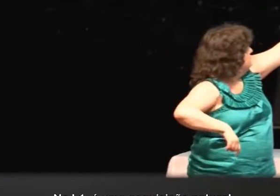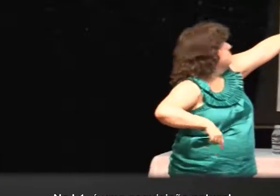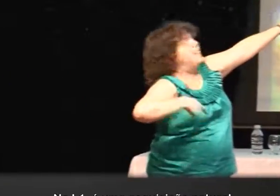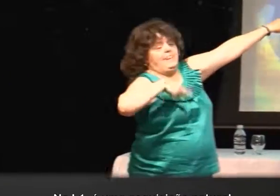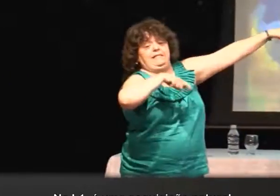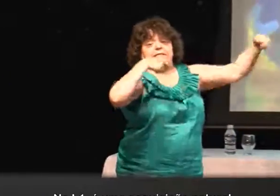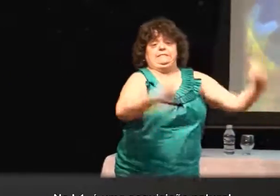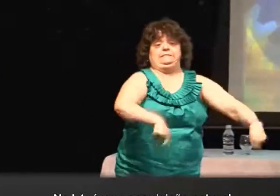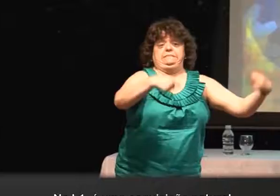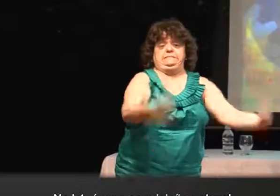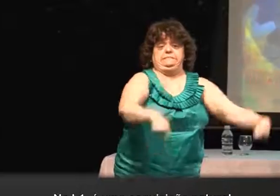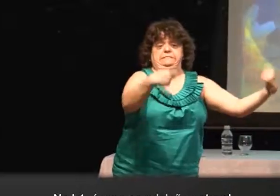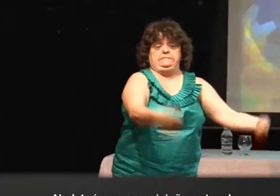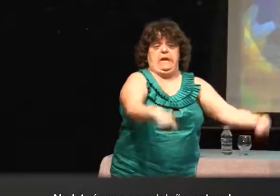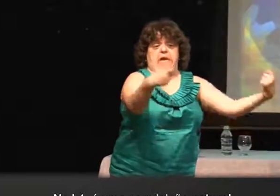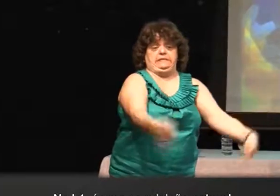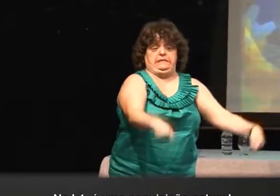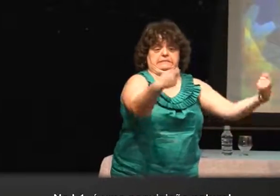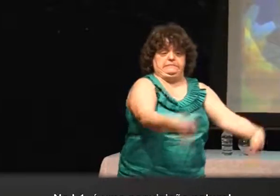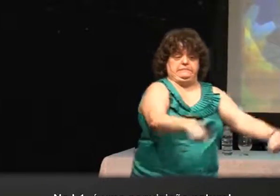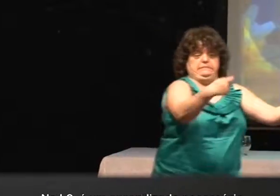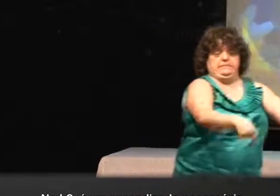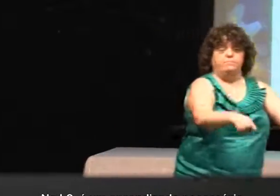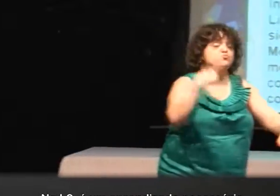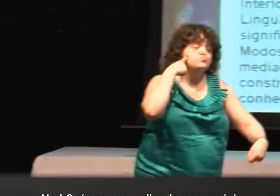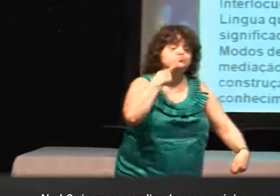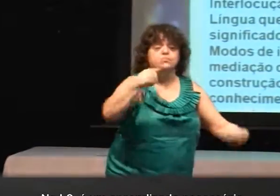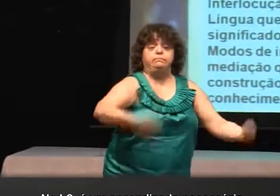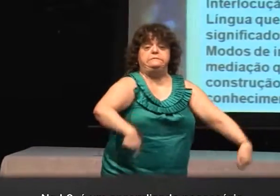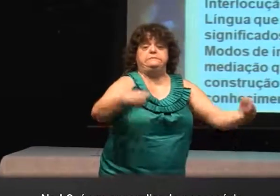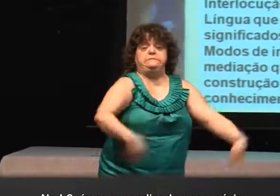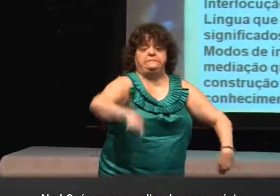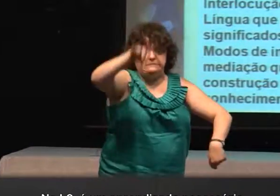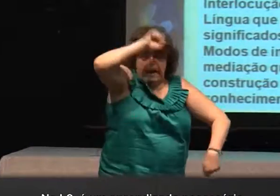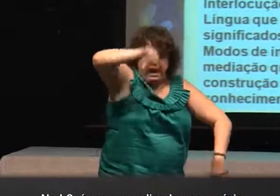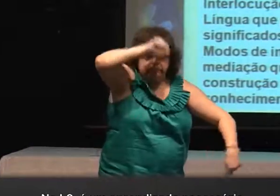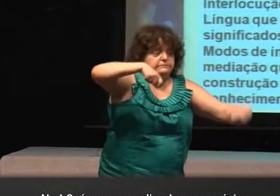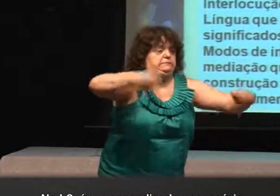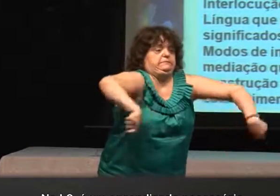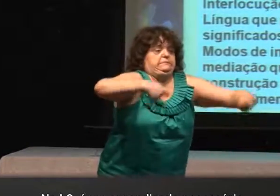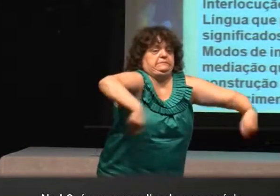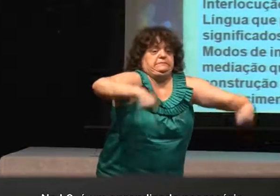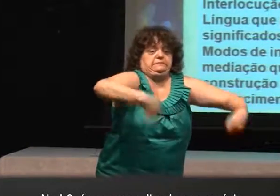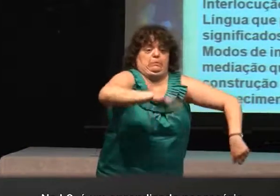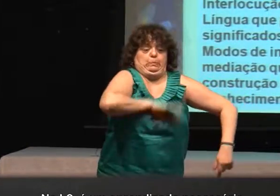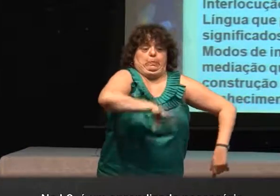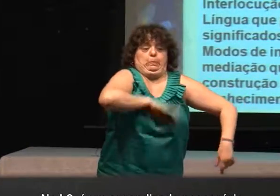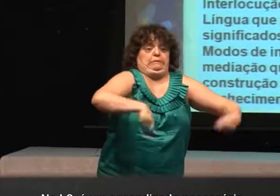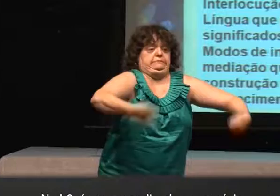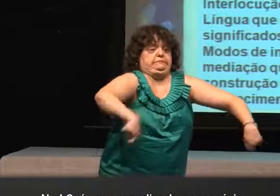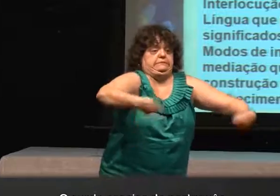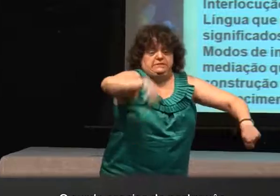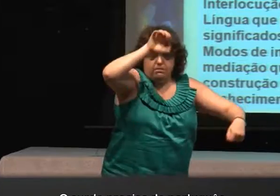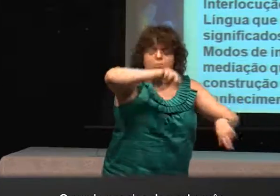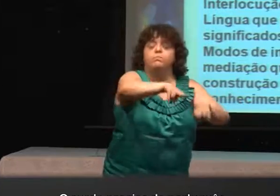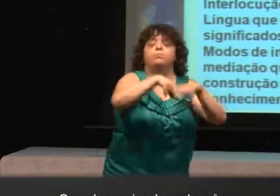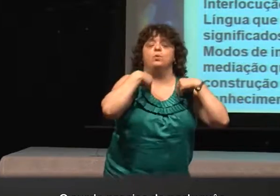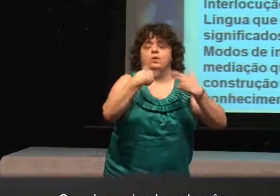Na L1 é uma aquisição natural. Na L2 é um aprendizado necessário. O surdo precisa